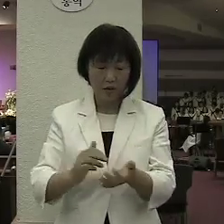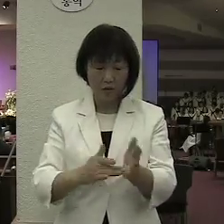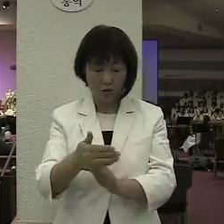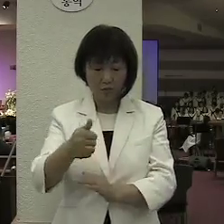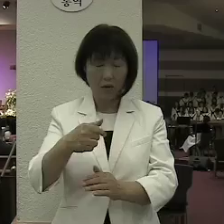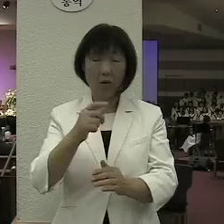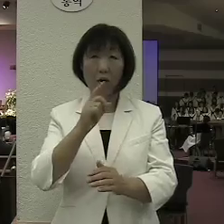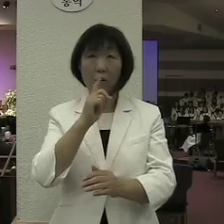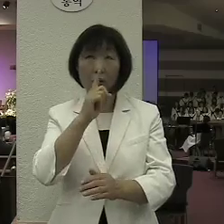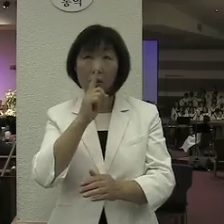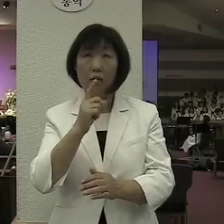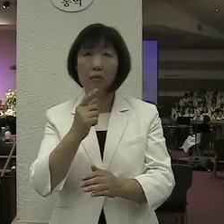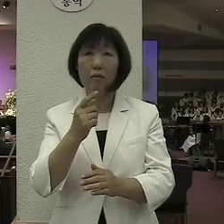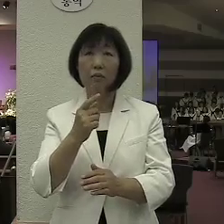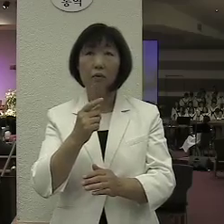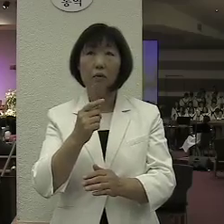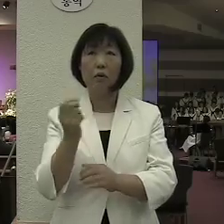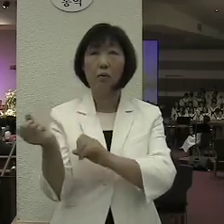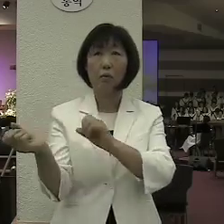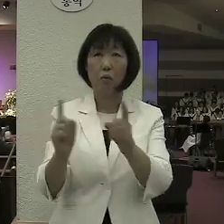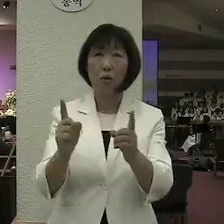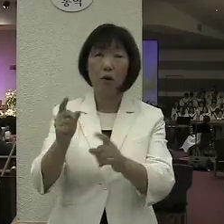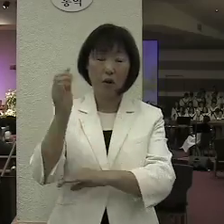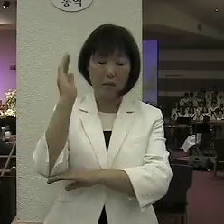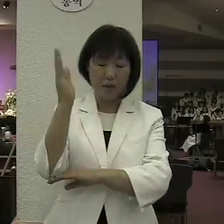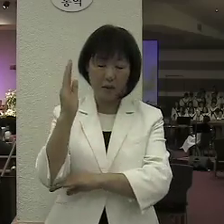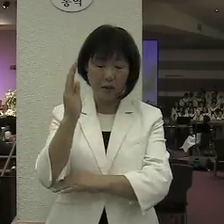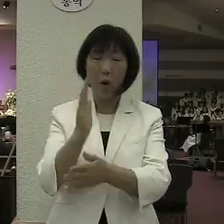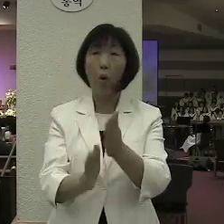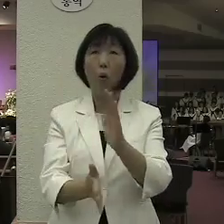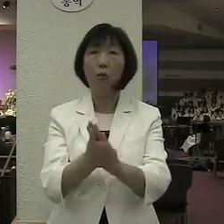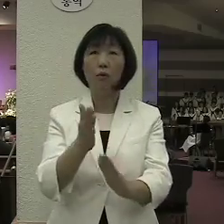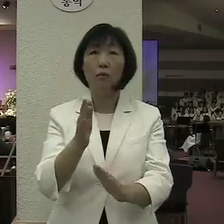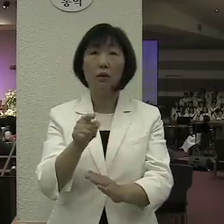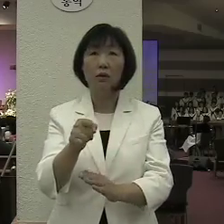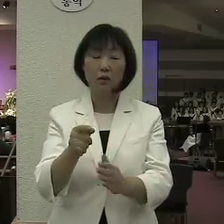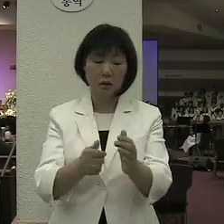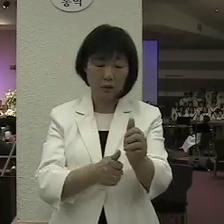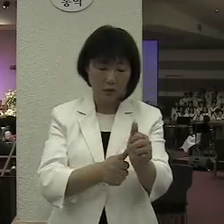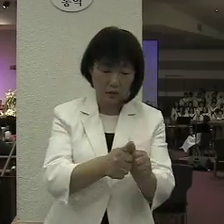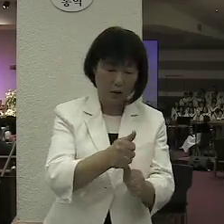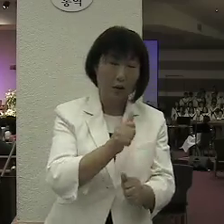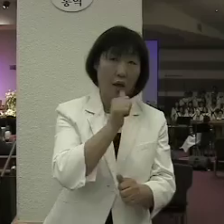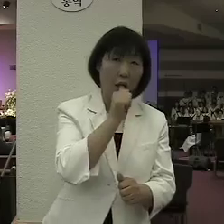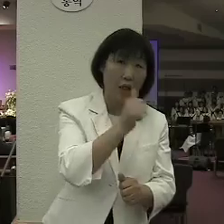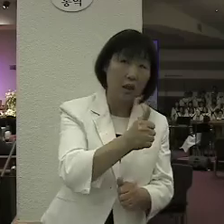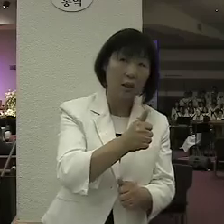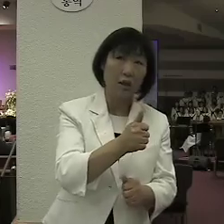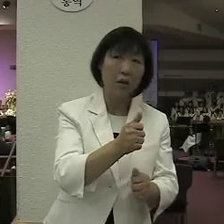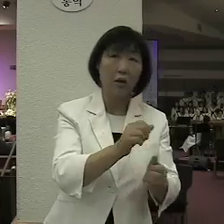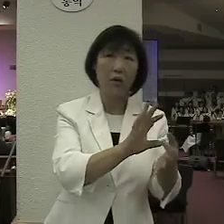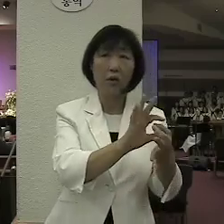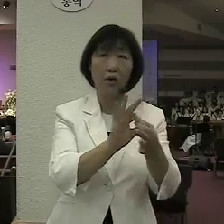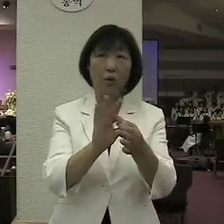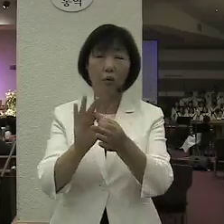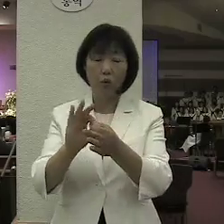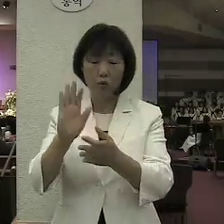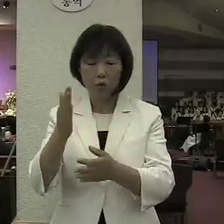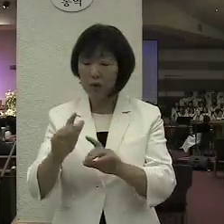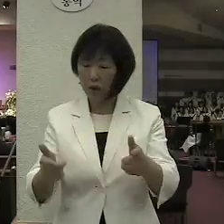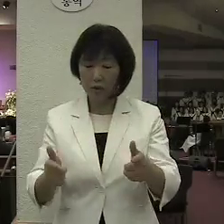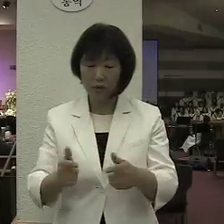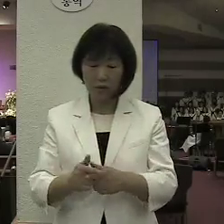때문에 오늘의 어려움을 우리가 견딜 수 있다, 참을 수 있다, 그런 뜻에서 요한계시록을 통해 마지막